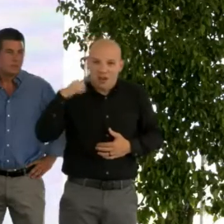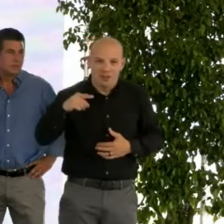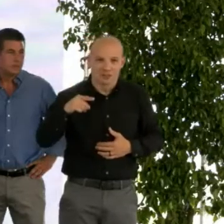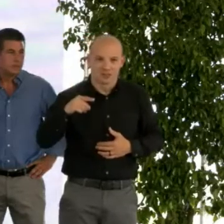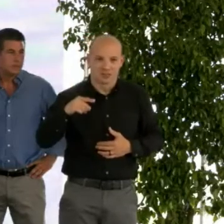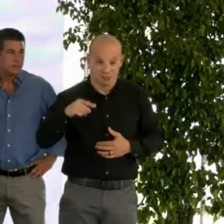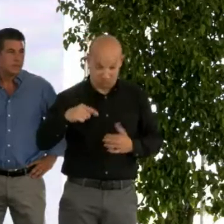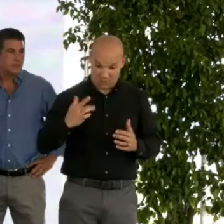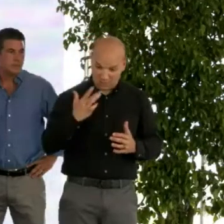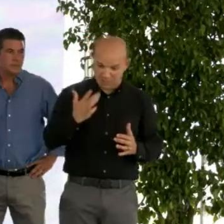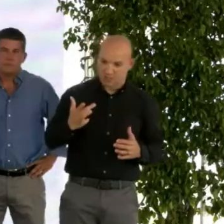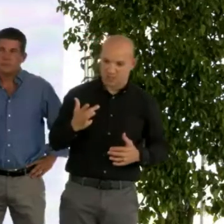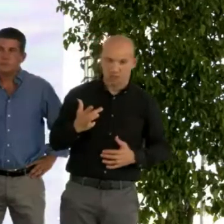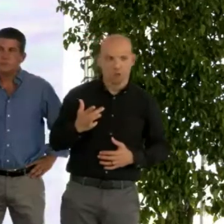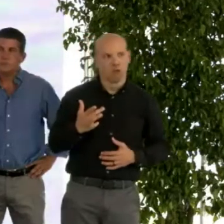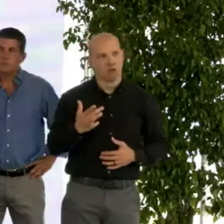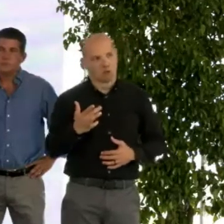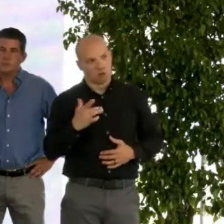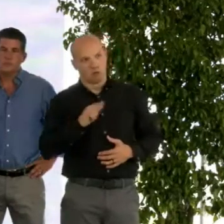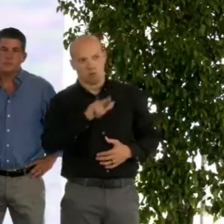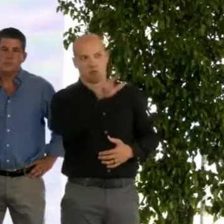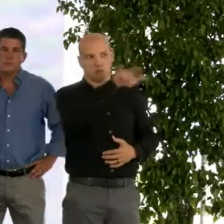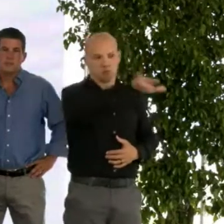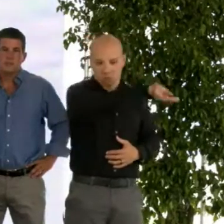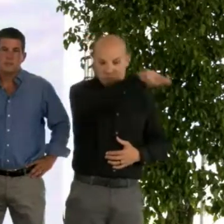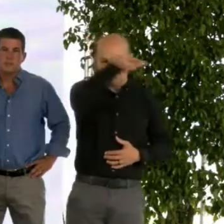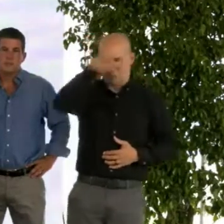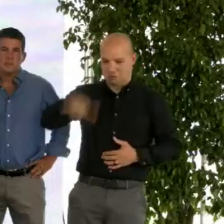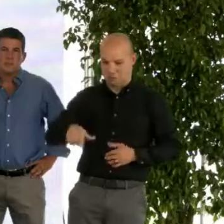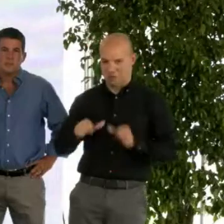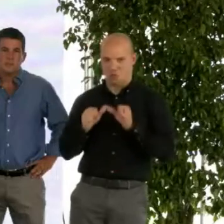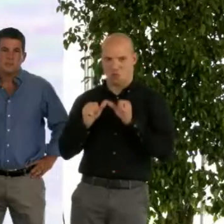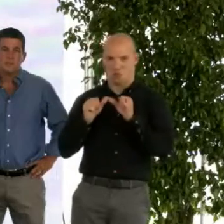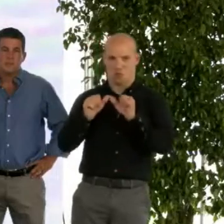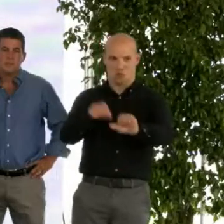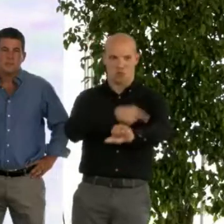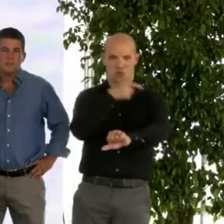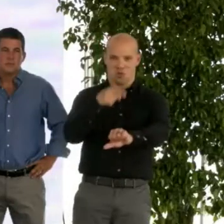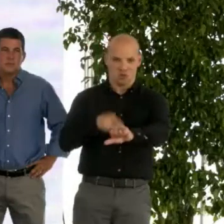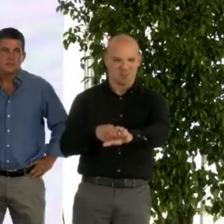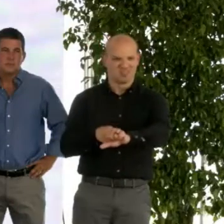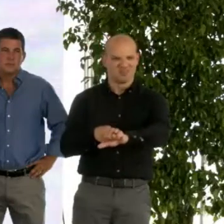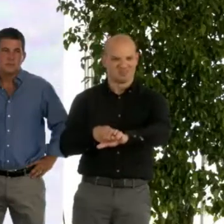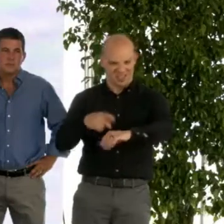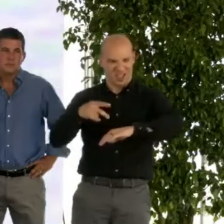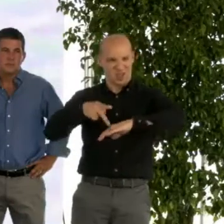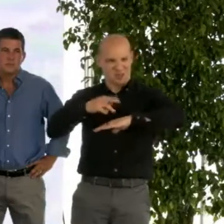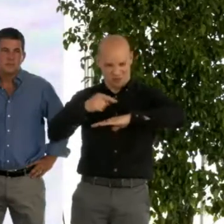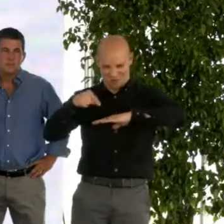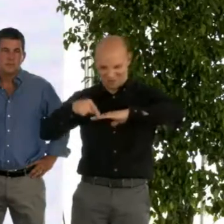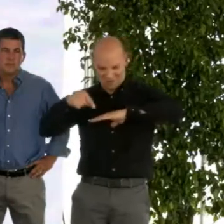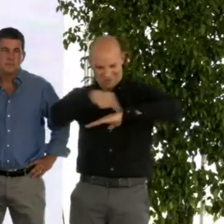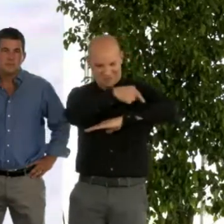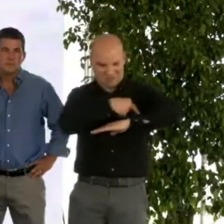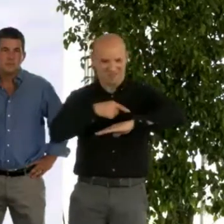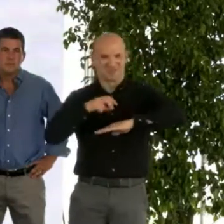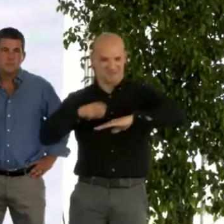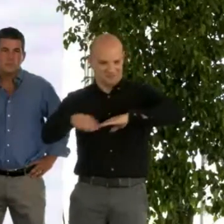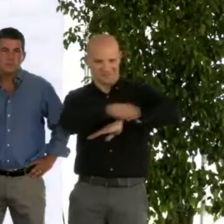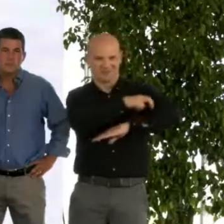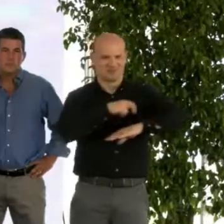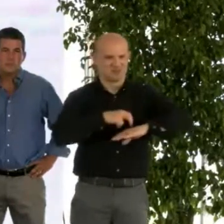regresar, a quedarse entonces una estadía más larga y visitar diferentes puntos de la isla. O sea, que está bien